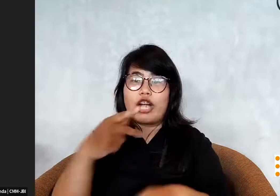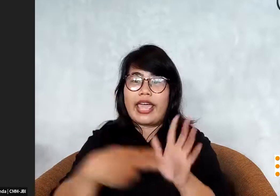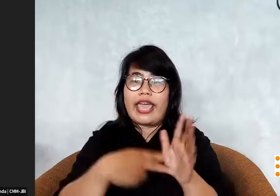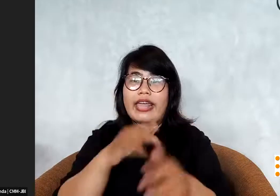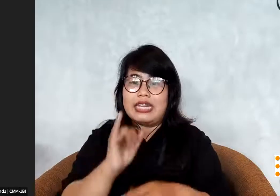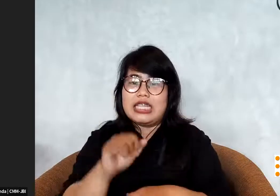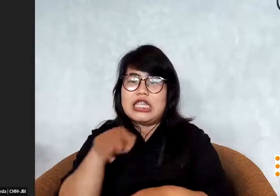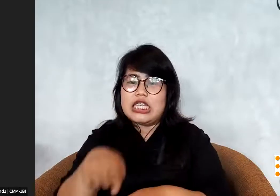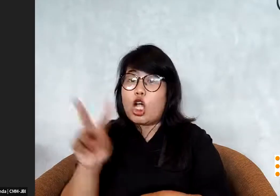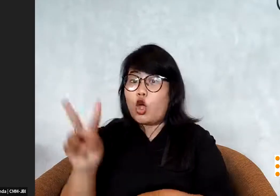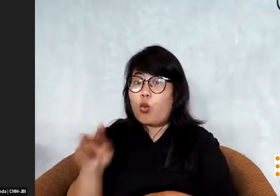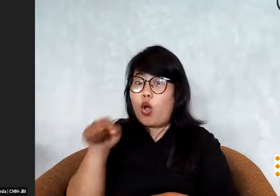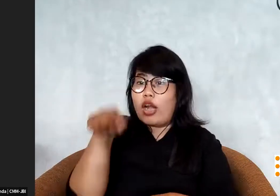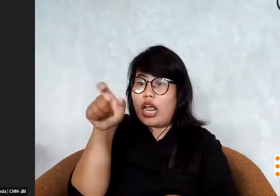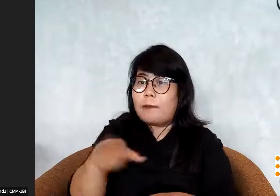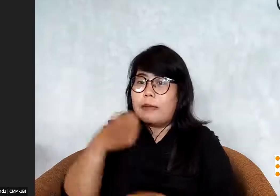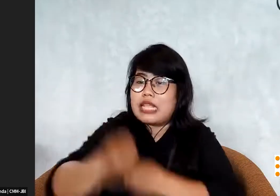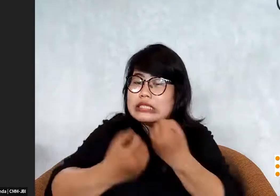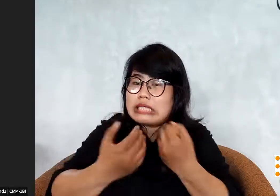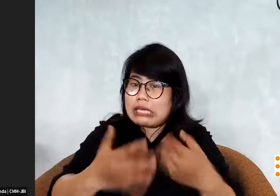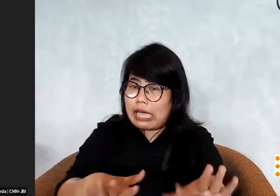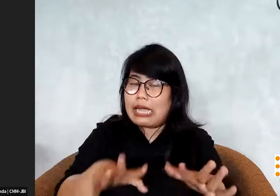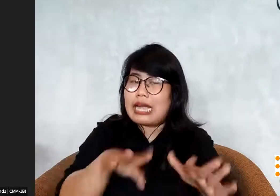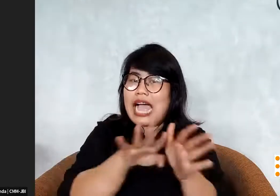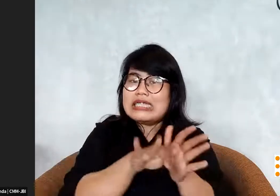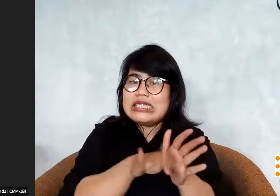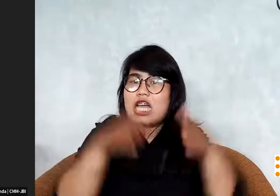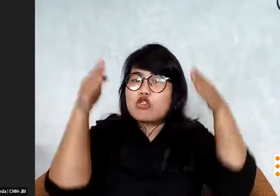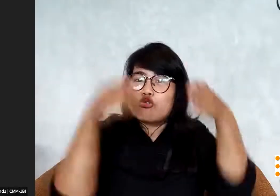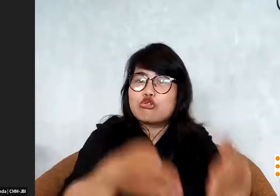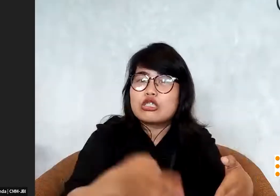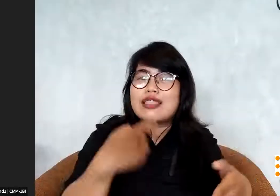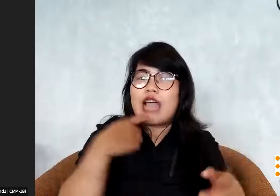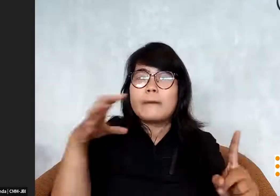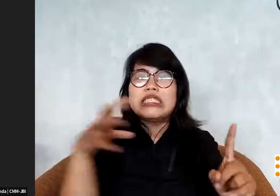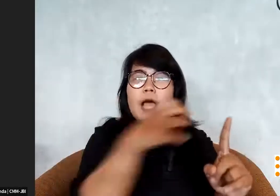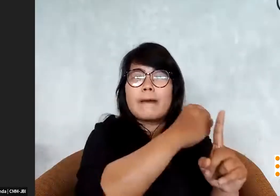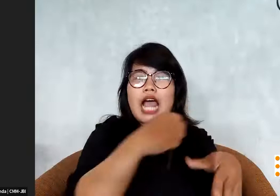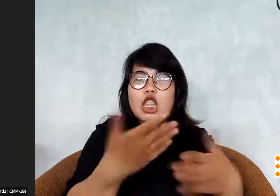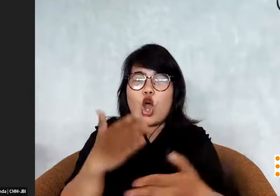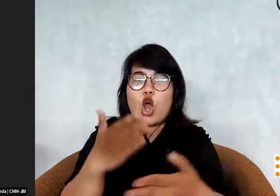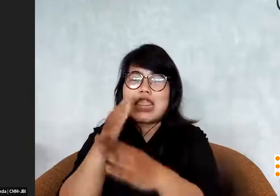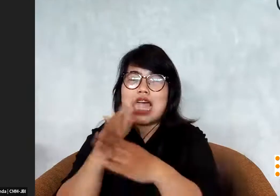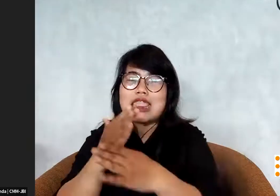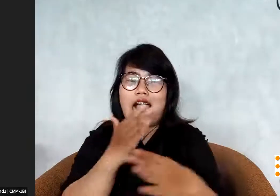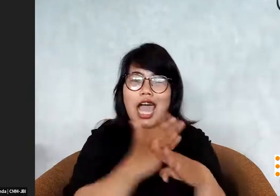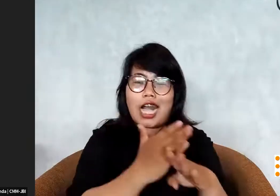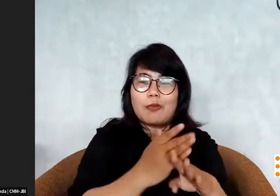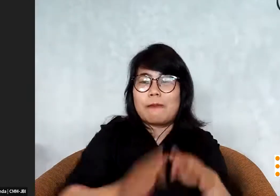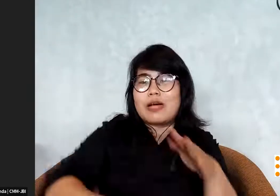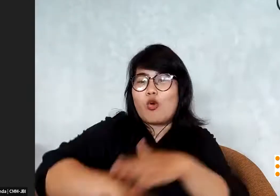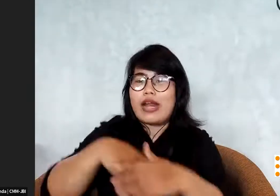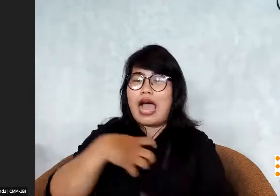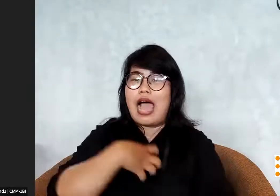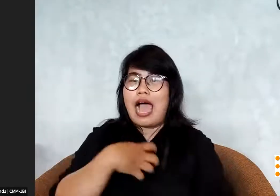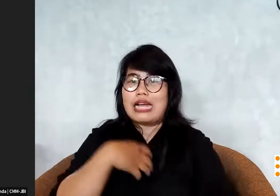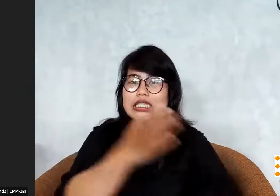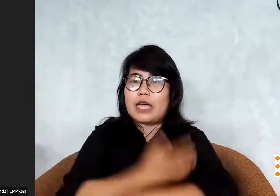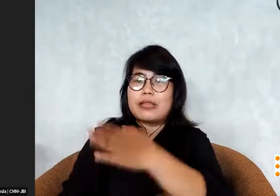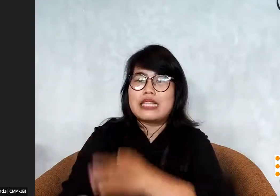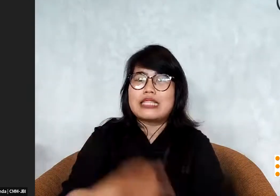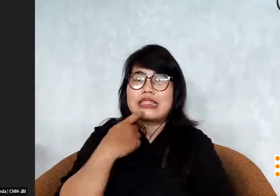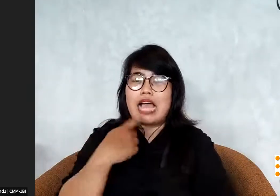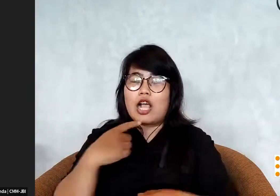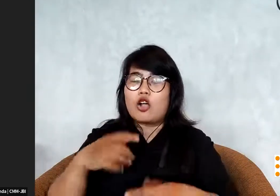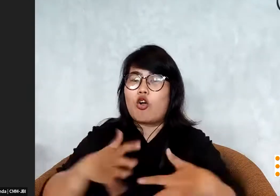sebuah kajian khusus mengenai capaian dan tantangan pemenuhan hak perempuan disabilitas korban kekerasan seksual